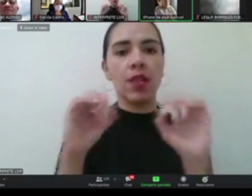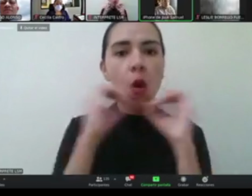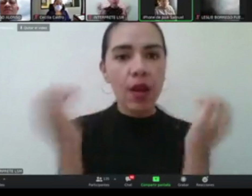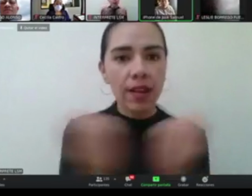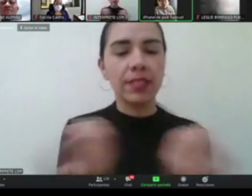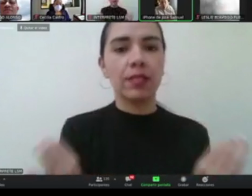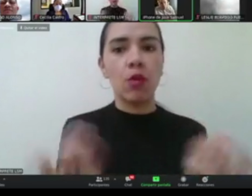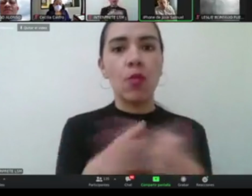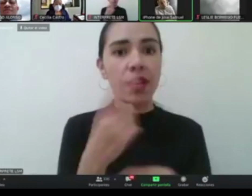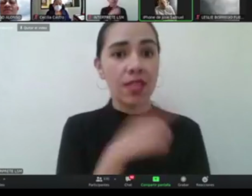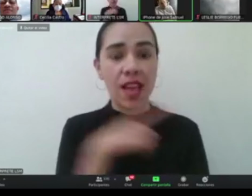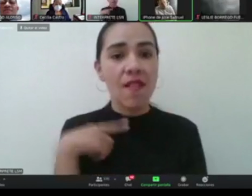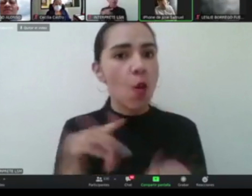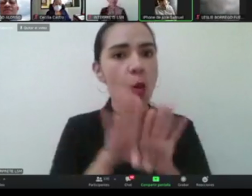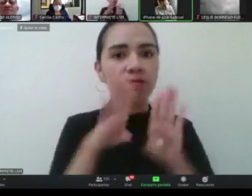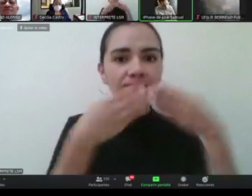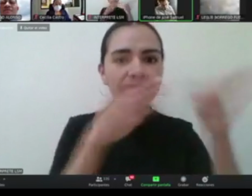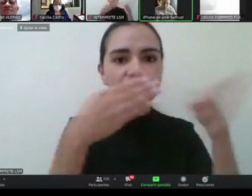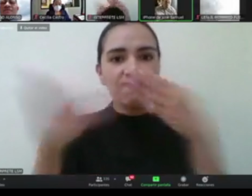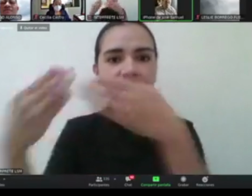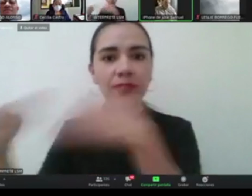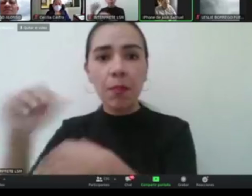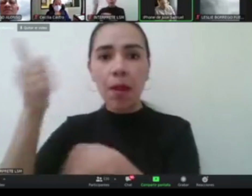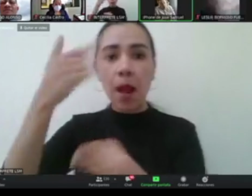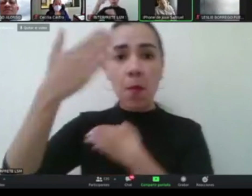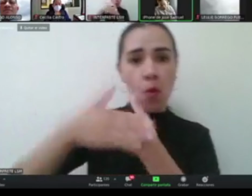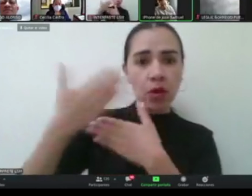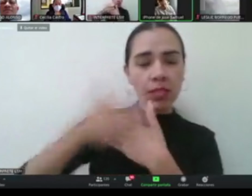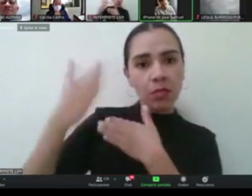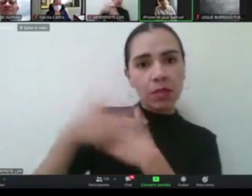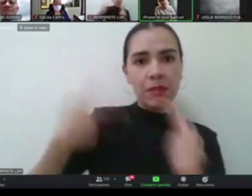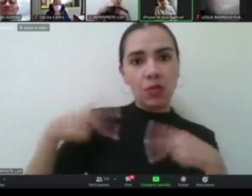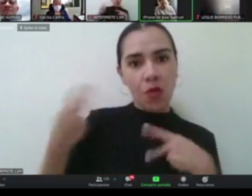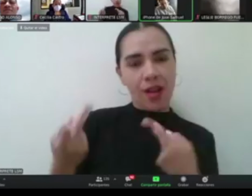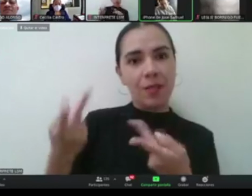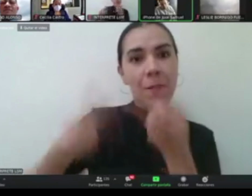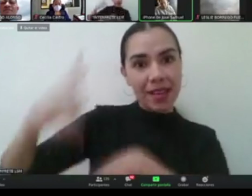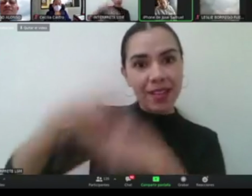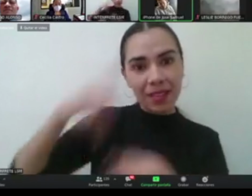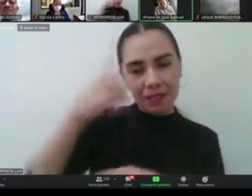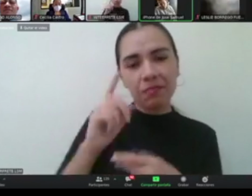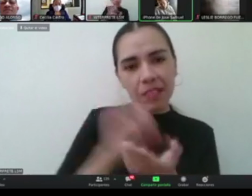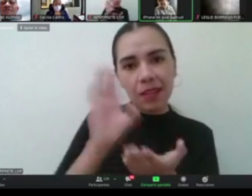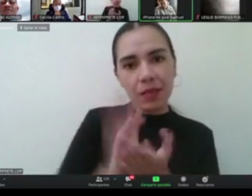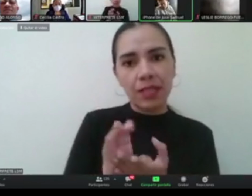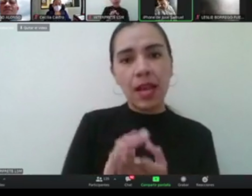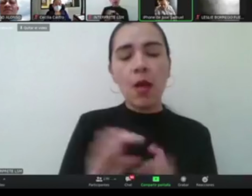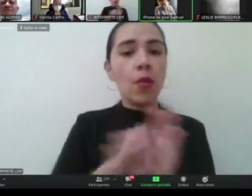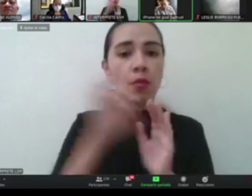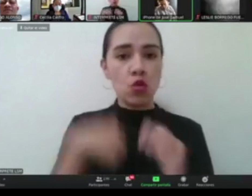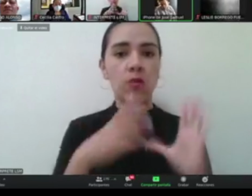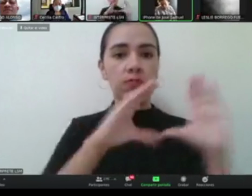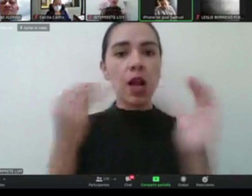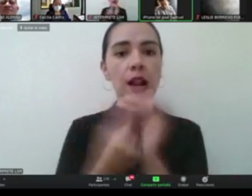abriendo puertas para los que vienen. Y es por eso que yo, además de dedicarme a hacer mis clases de historia y geografía,